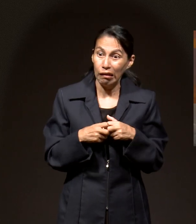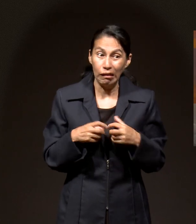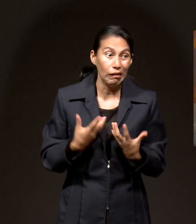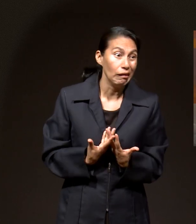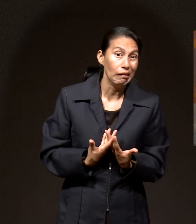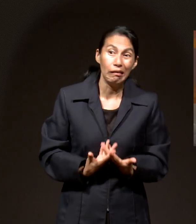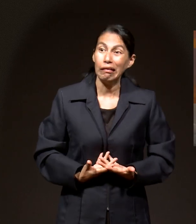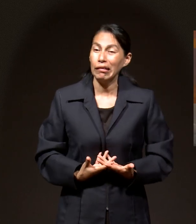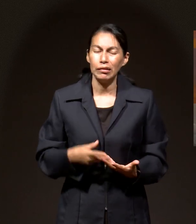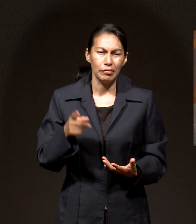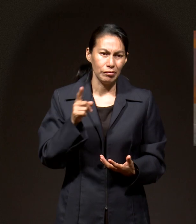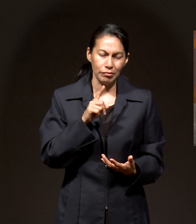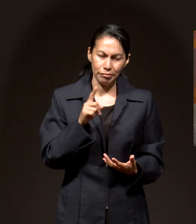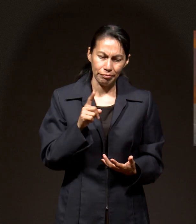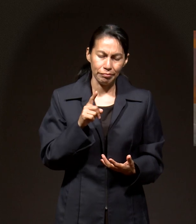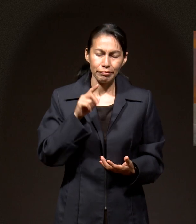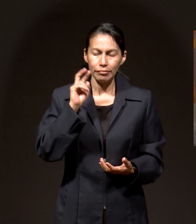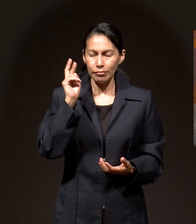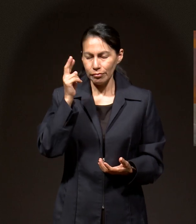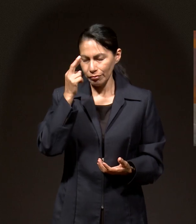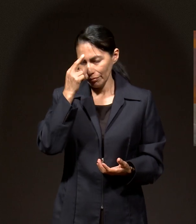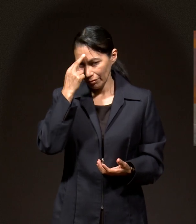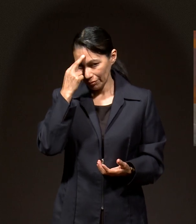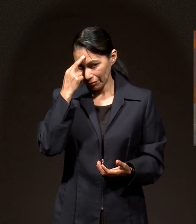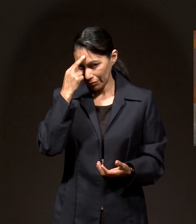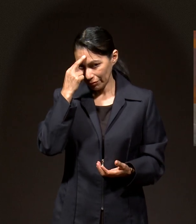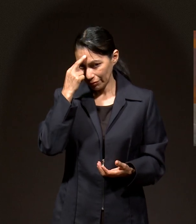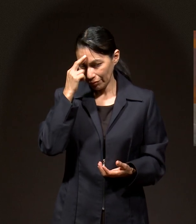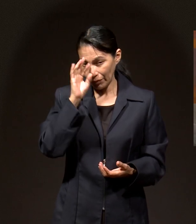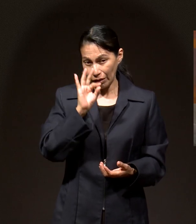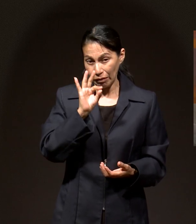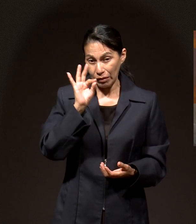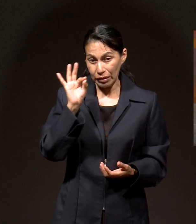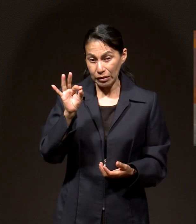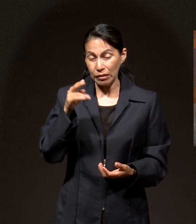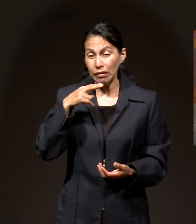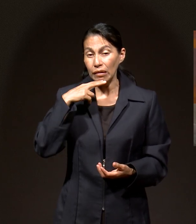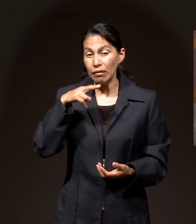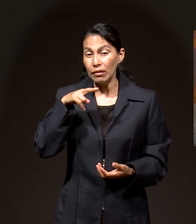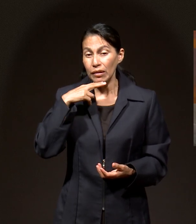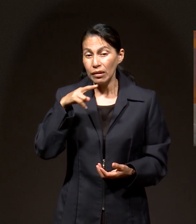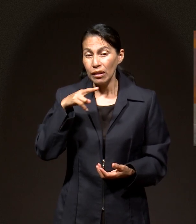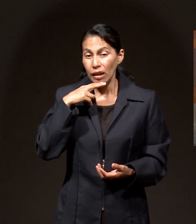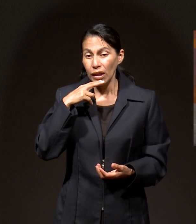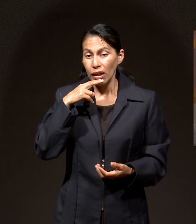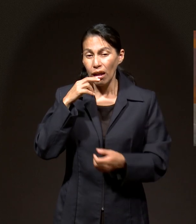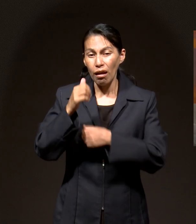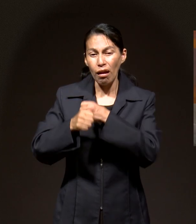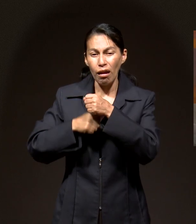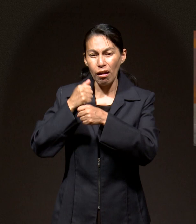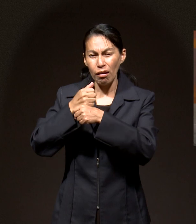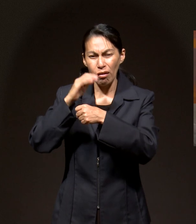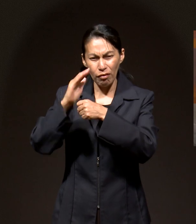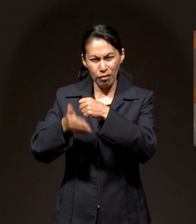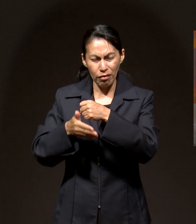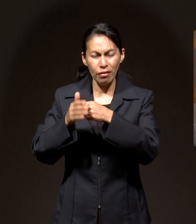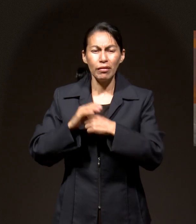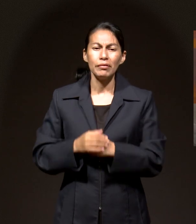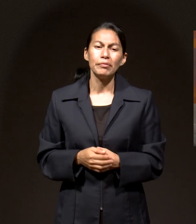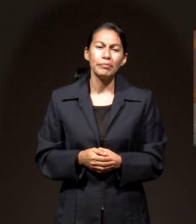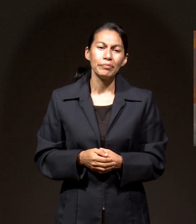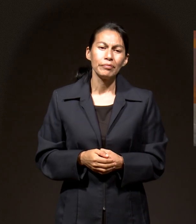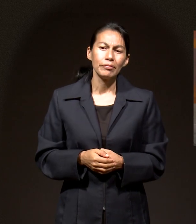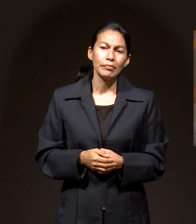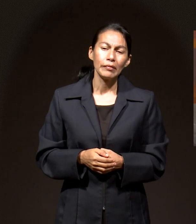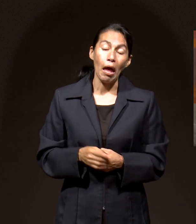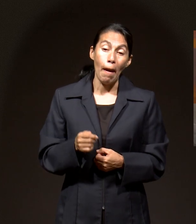ponerme ansioso, no desesperarme. Recuerdo bien que se aproximaban las fechas del fin de año y de Navidad. Y como